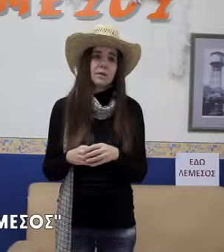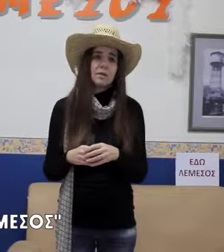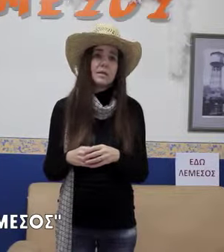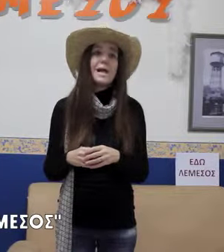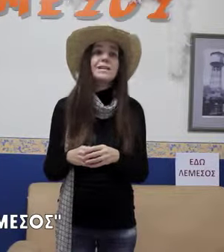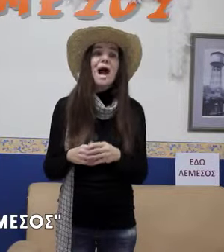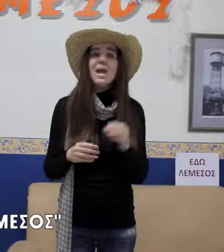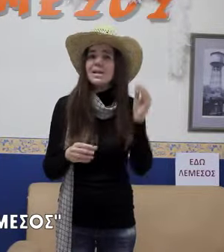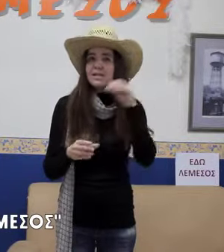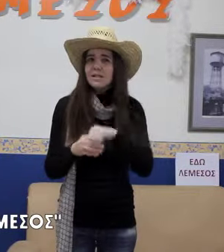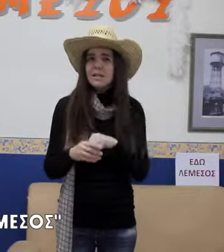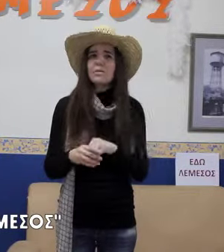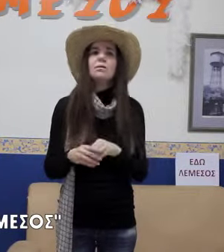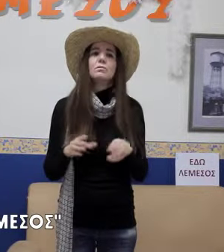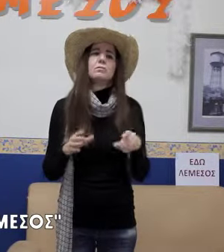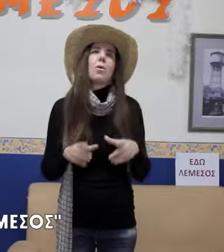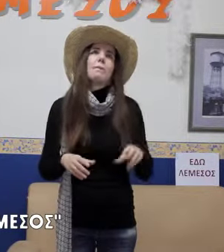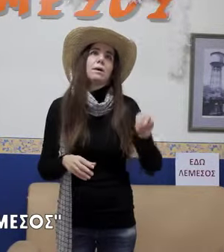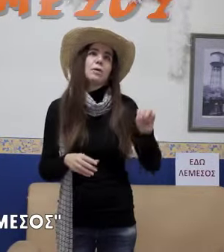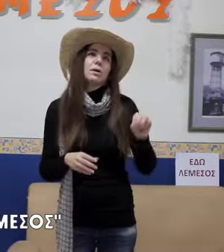Κατάληξη, πλατεία Μεσαιωνικού Κάστρου.